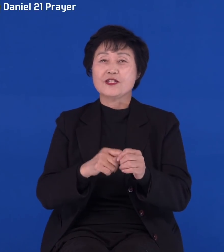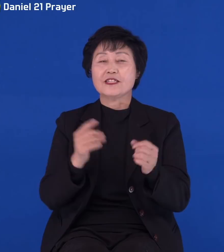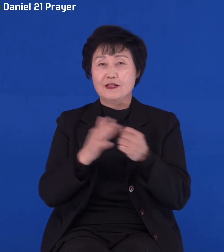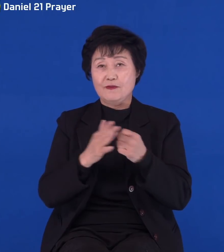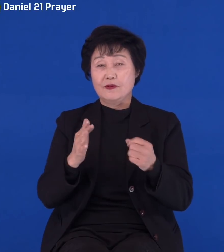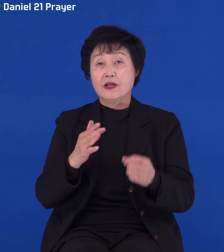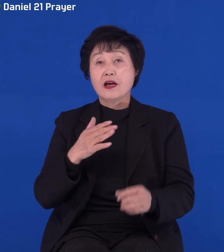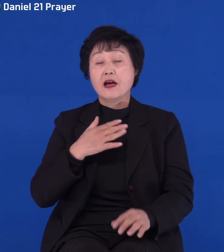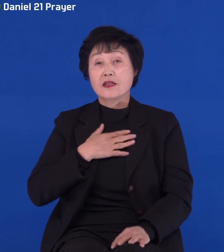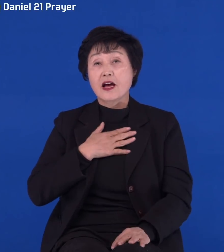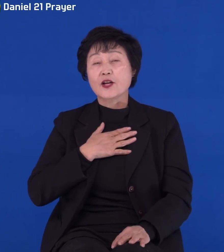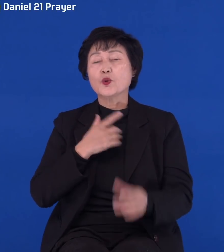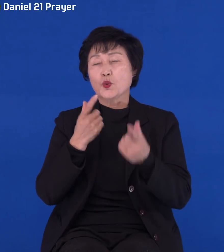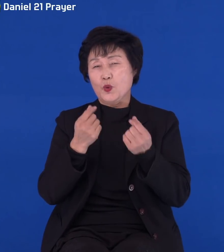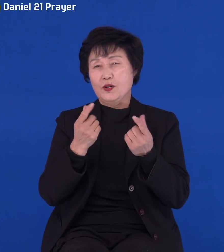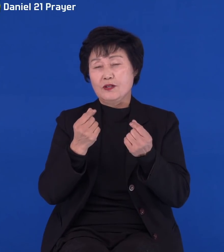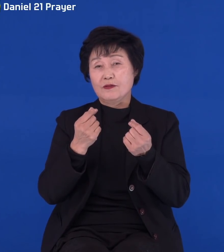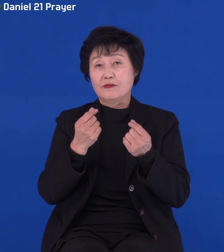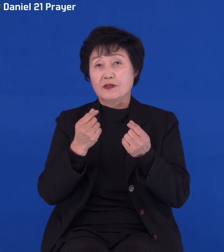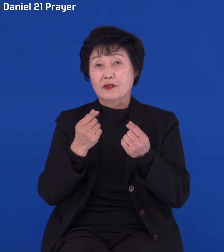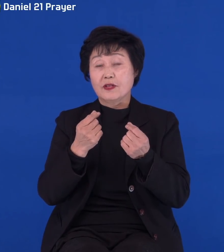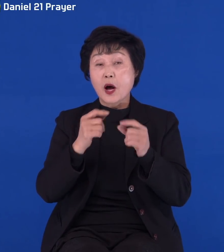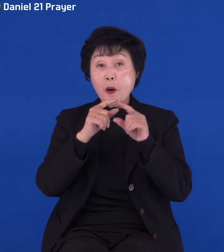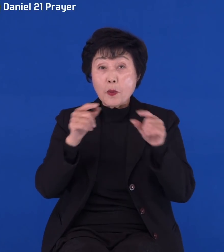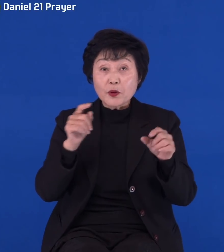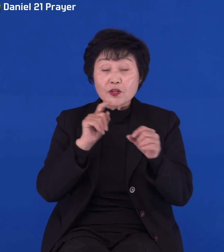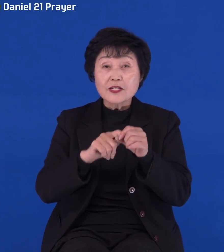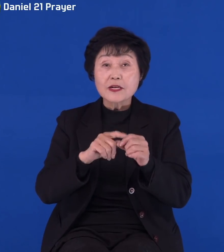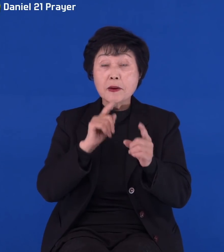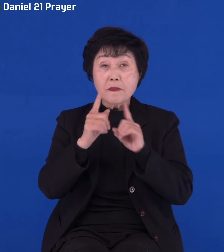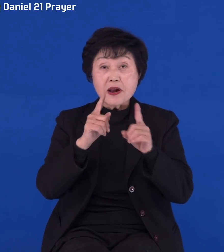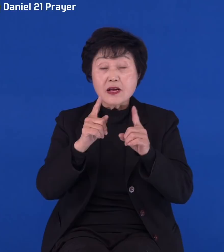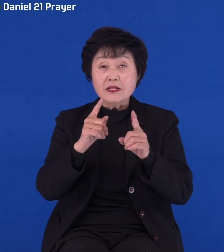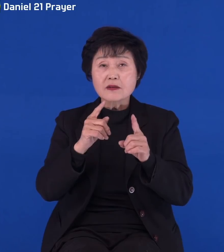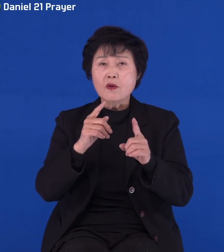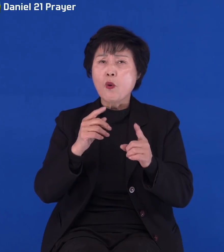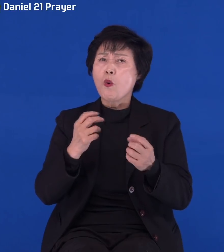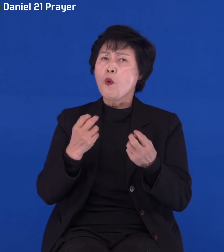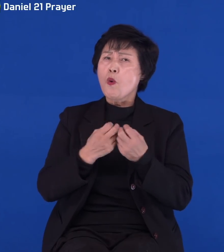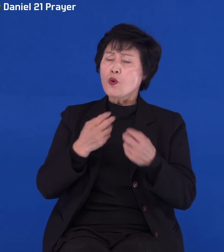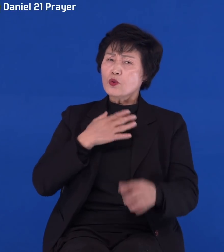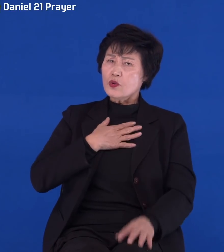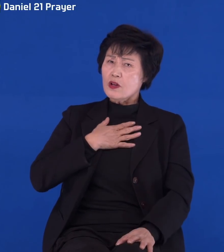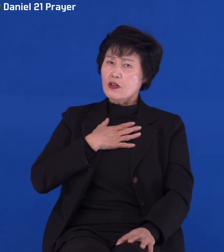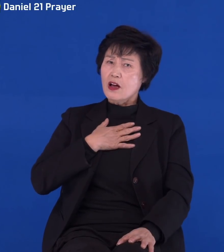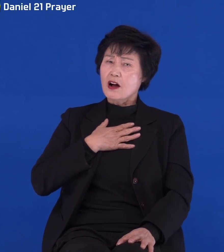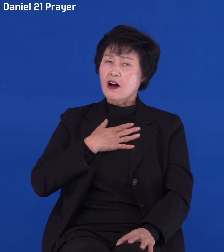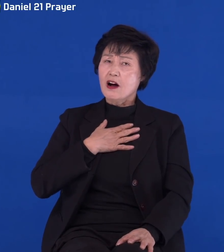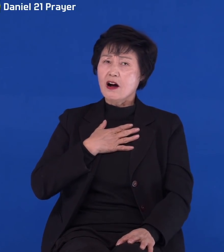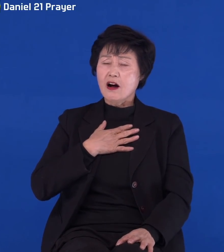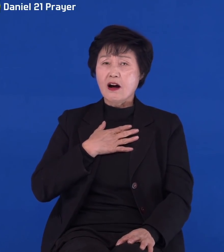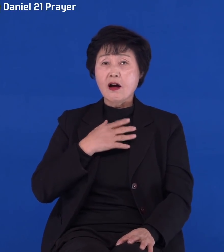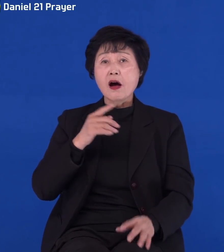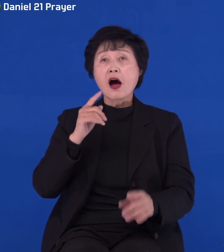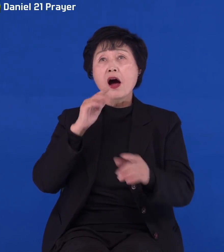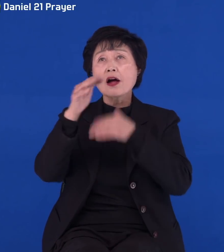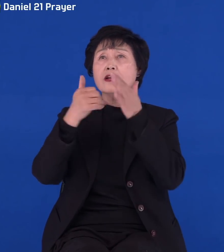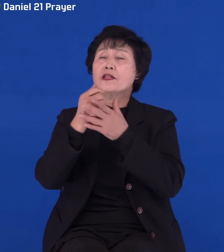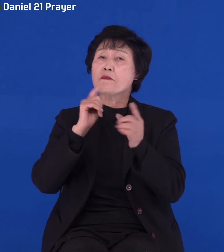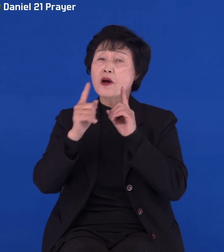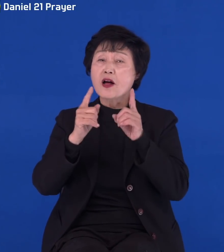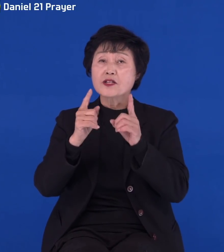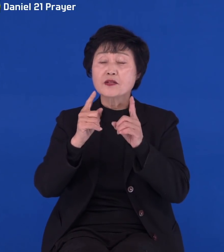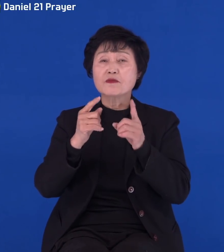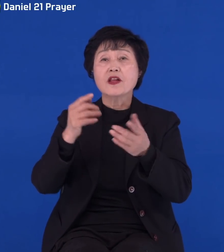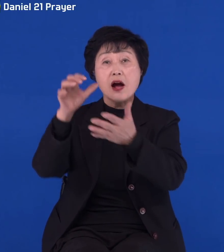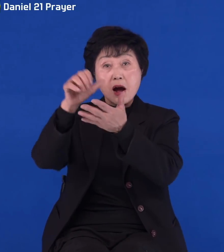똑같았어요. 이런 객관적인 하나님의 말씀이 제게 어떻게 주관적인 말씀으로 와닿는지 간증이 있어야 되지 않겠습니까? 지적인 동의의